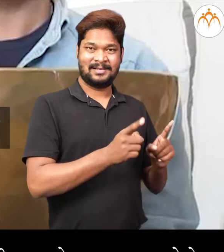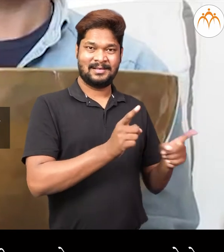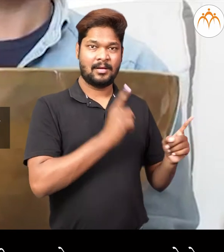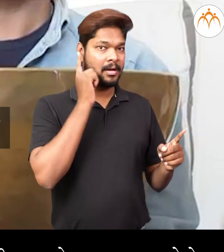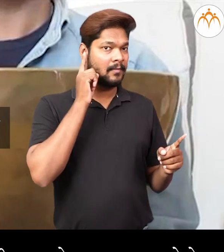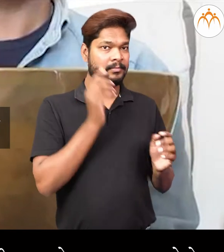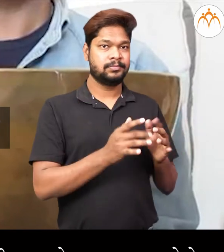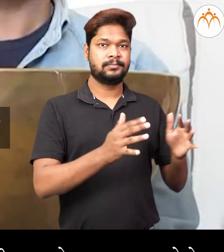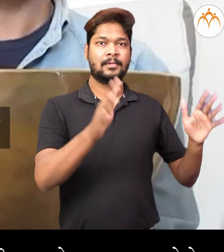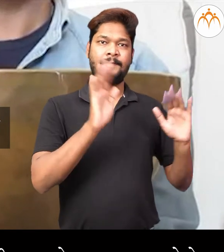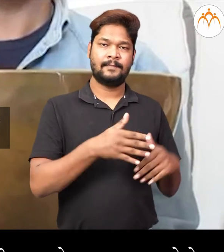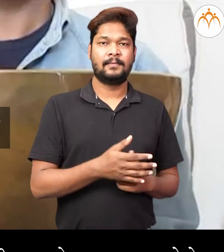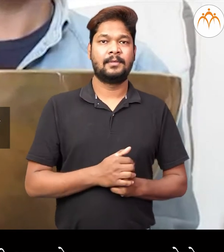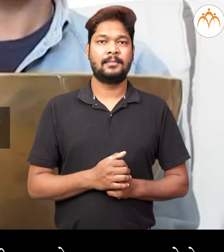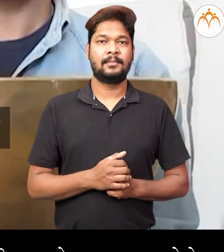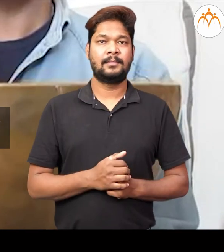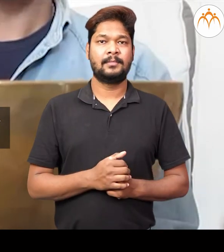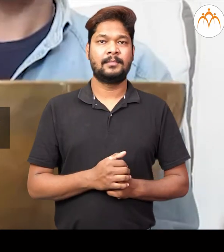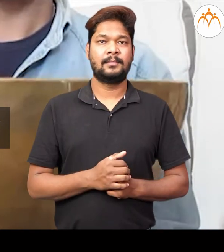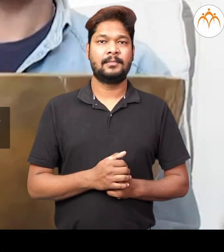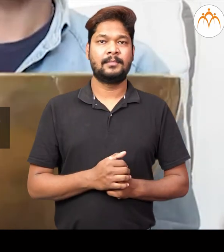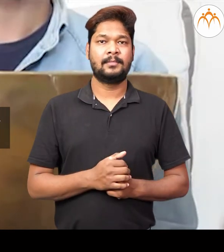आपटले तर नाद तयार होतो.